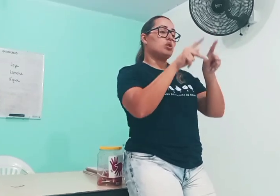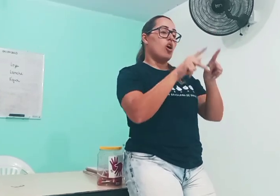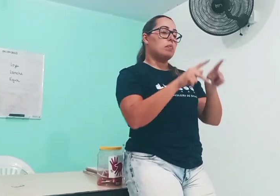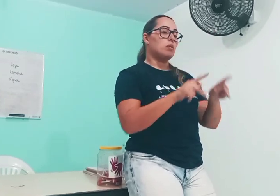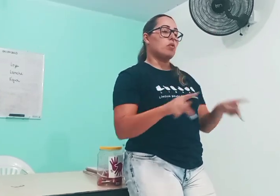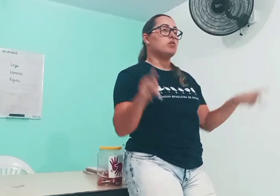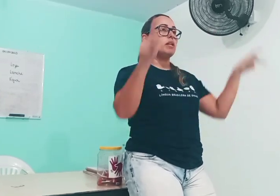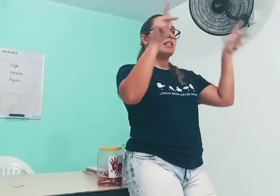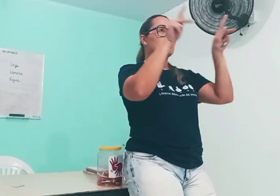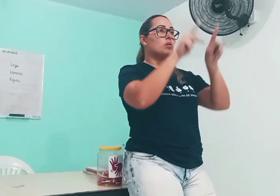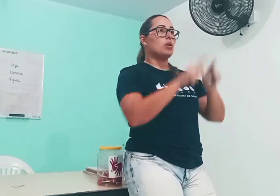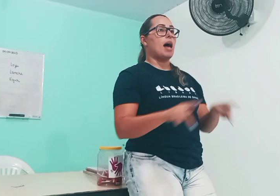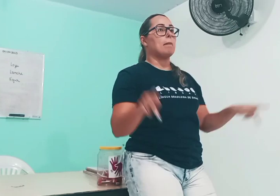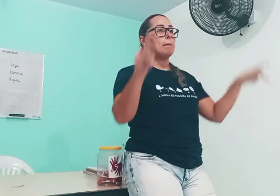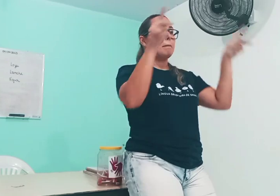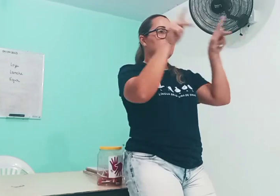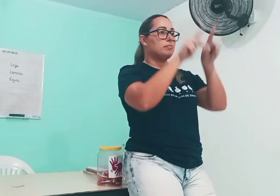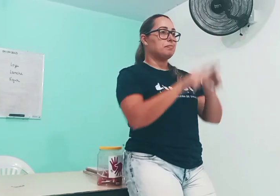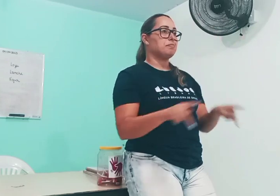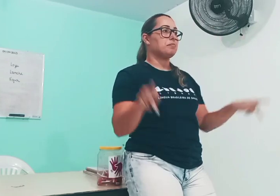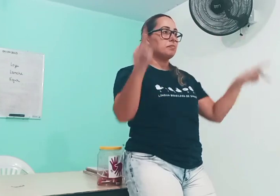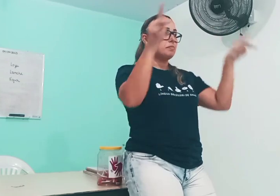E o shopping, o movimento é circular.